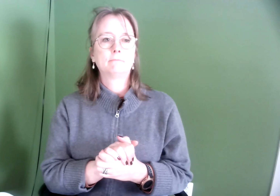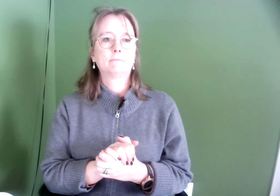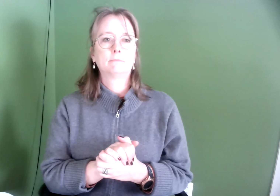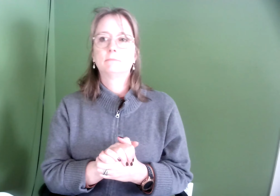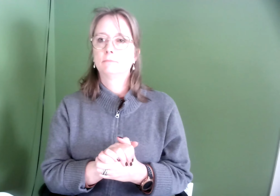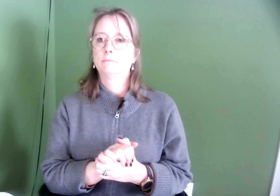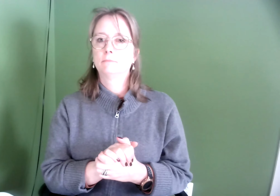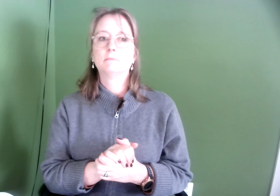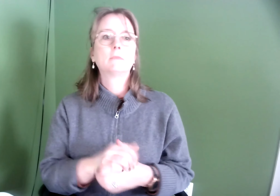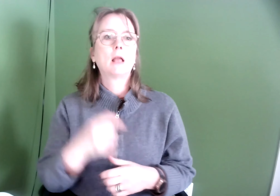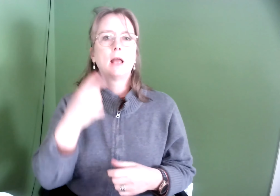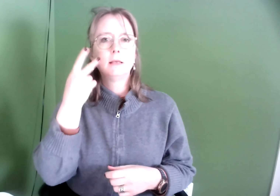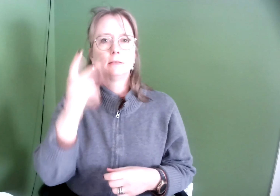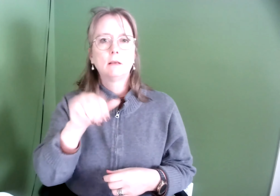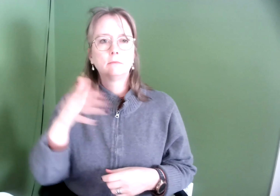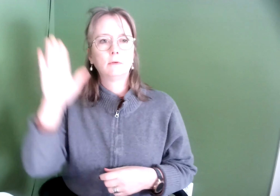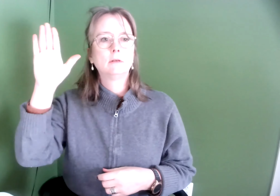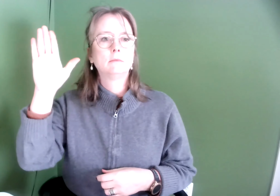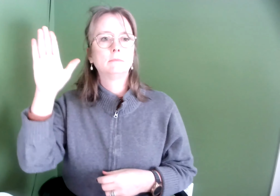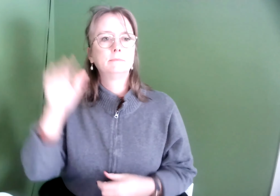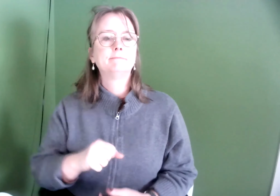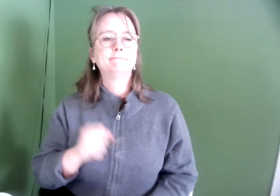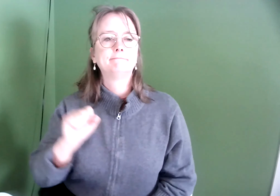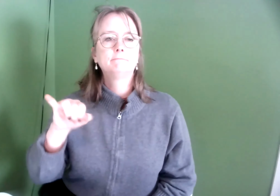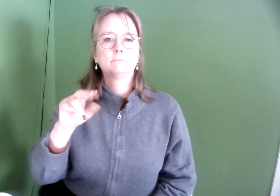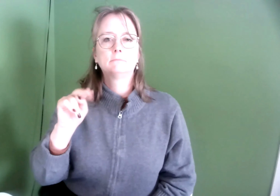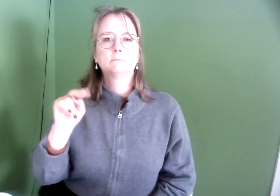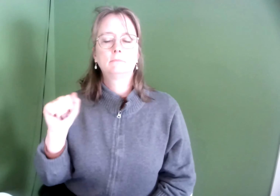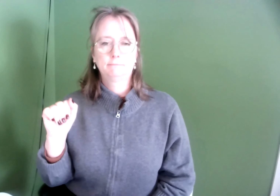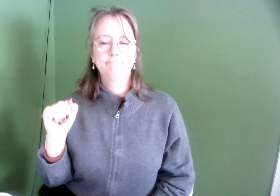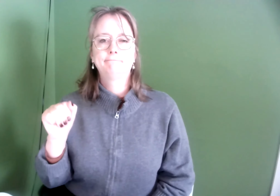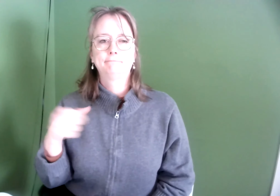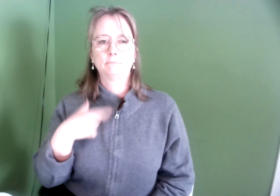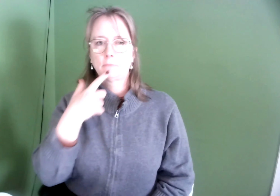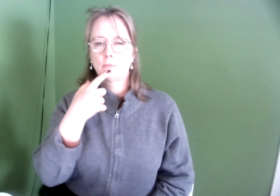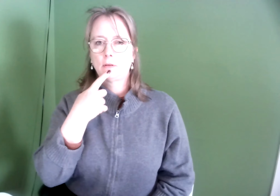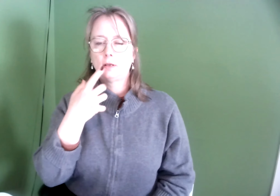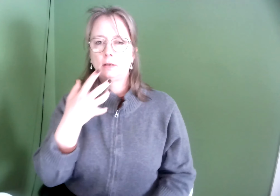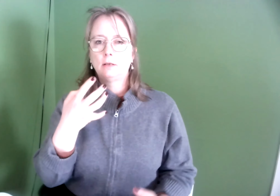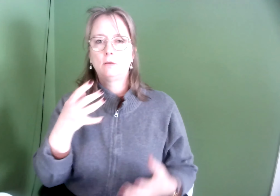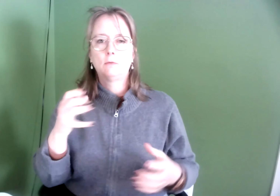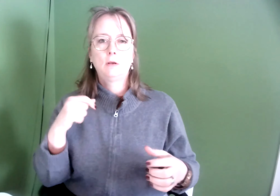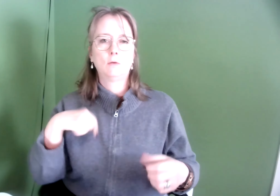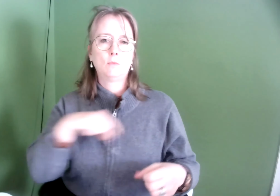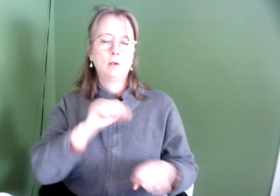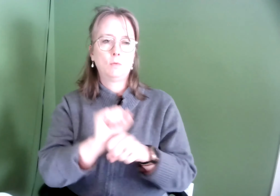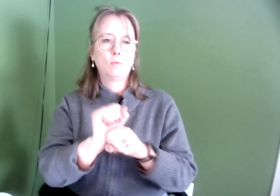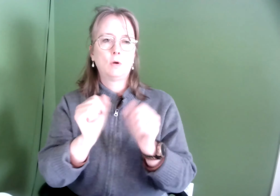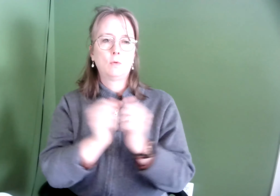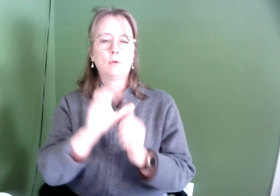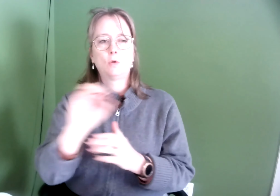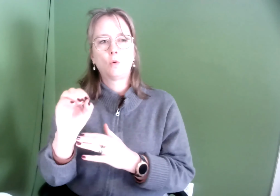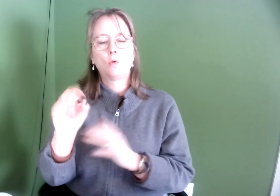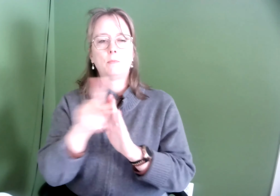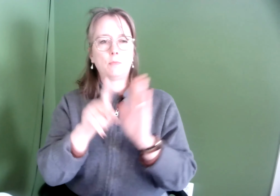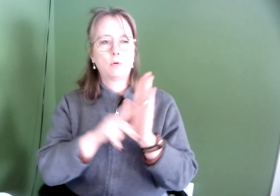Jenna, I see you hand up. Yeah, I just wanted to say that we work with the CORE program in Longmont, and